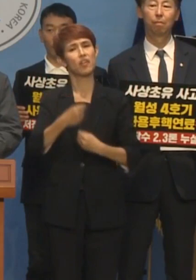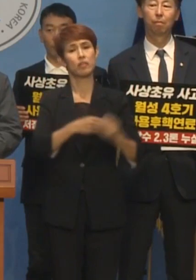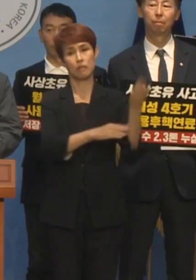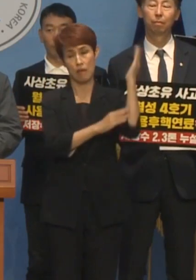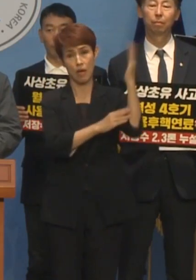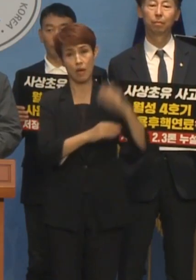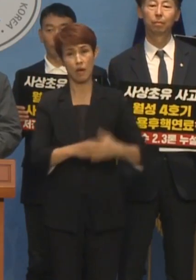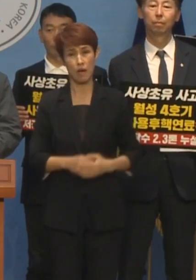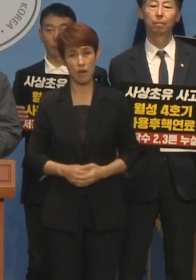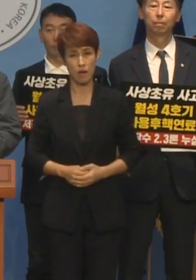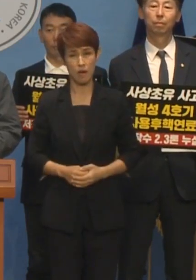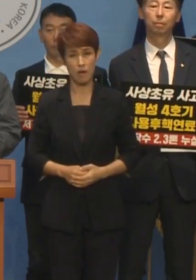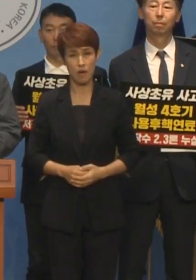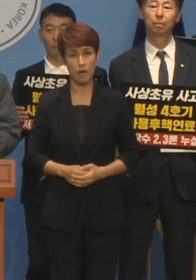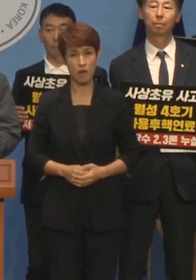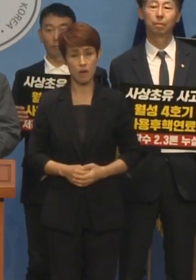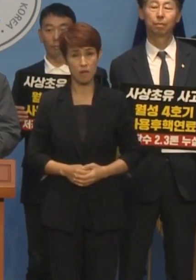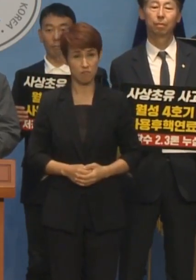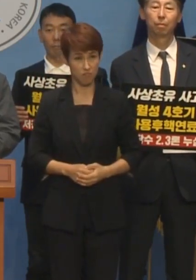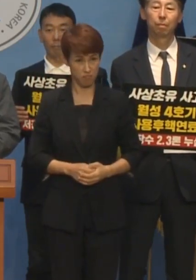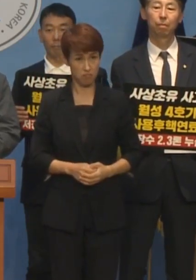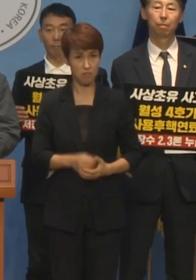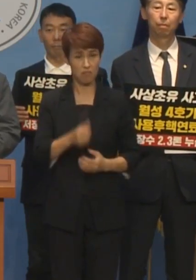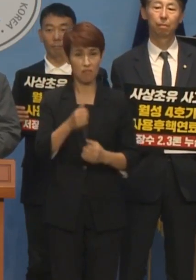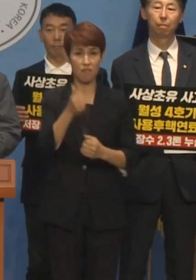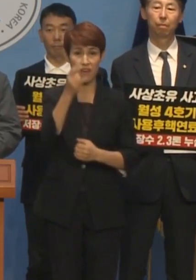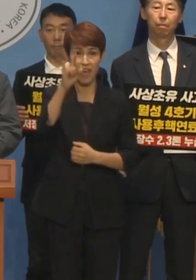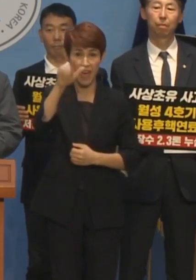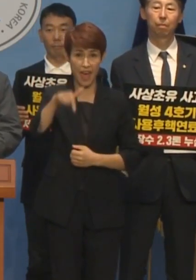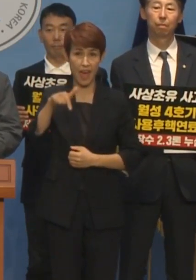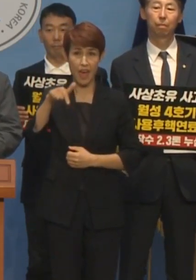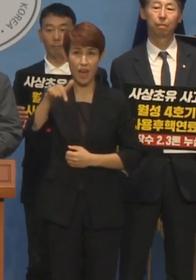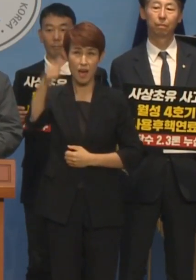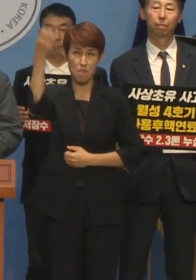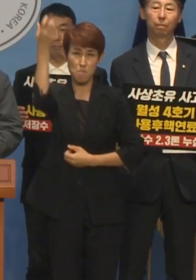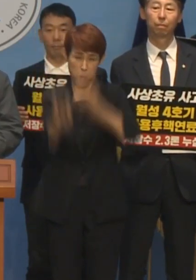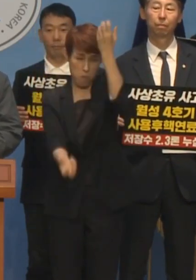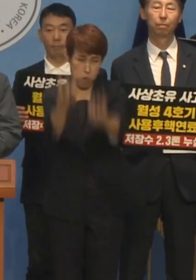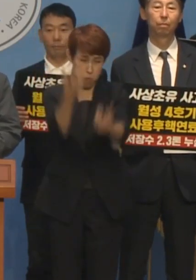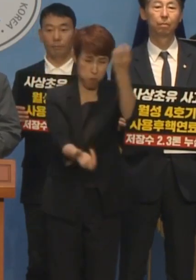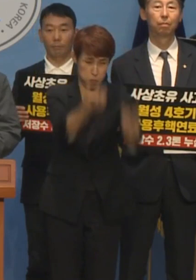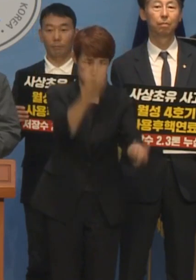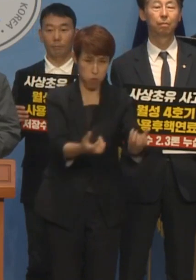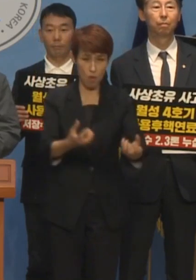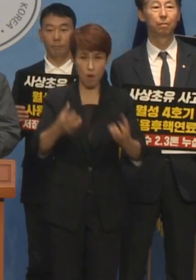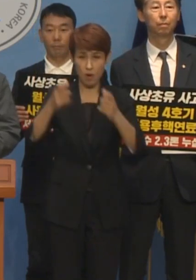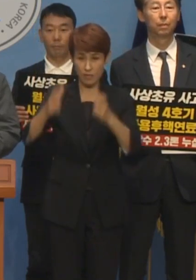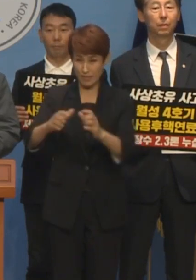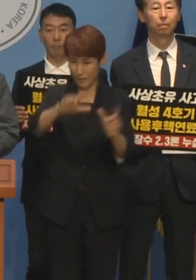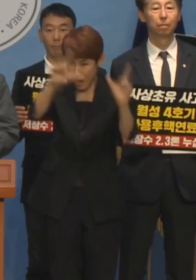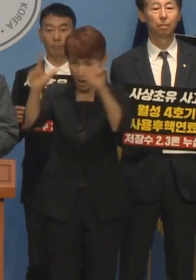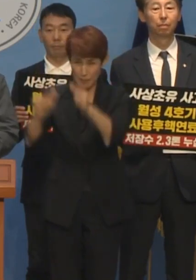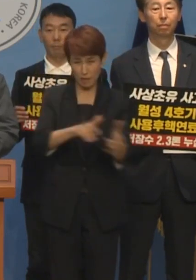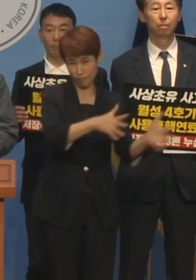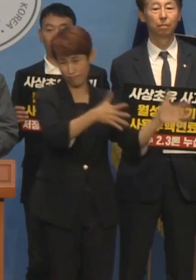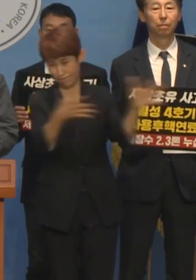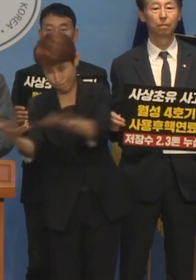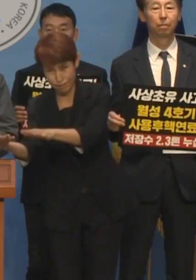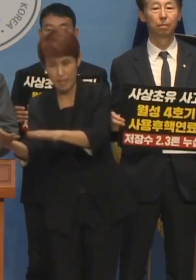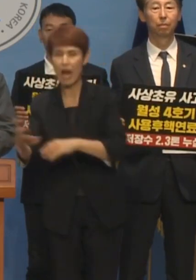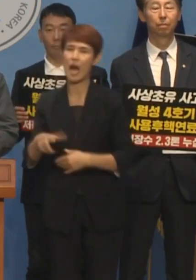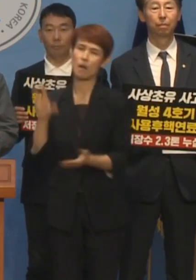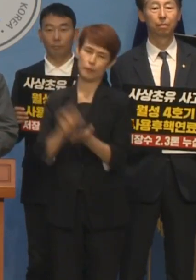원안위의 주장대로라면 핵폭탄 몇 개점 떨어져서 주민 생명 수만 명이 죽어가야 문제가 있다고나